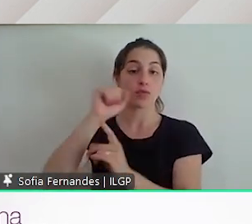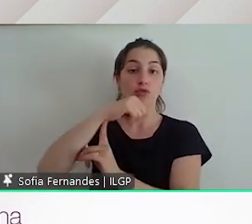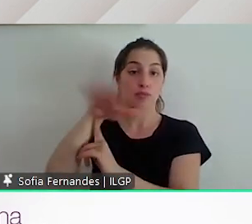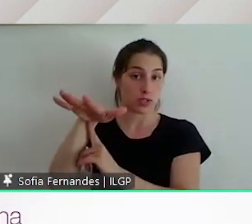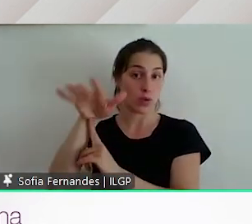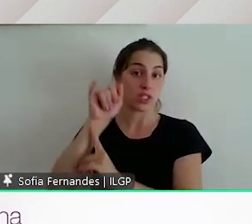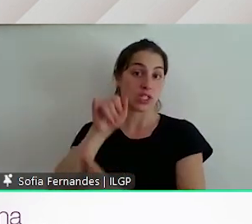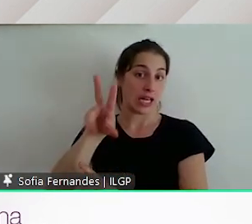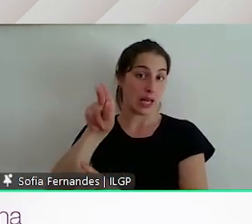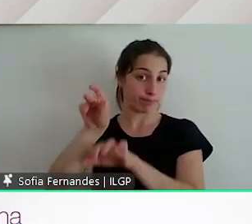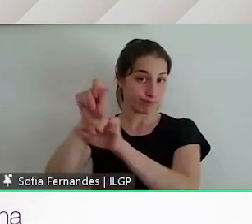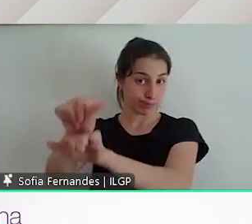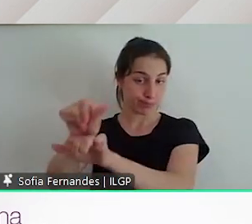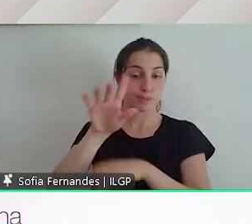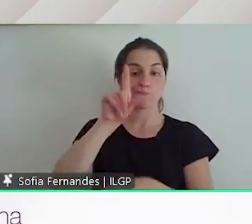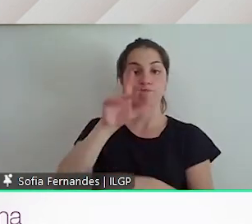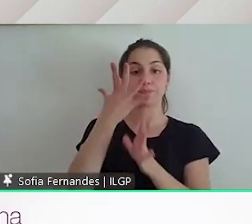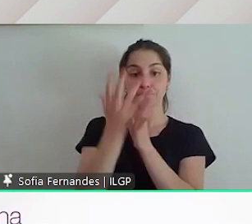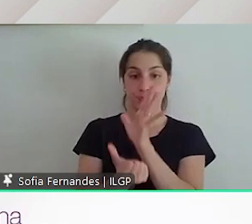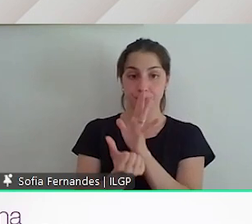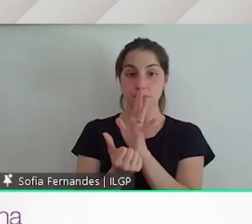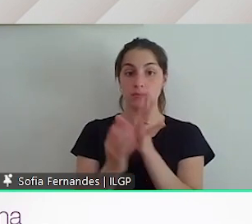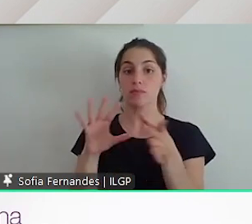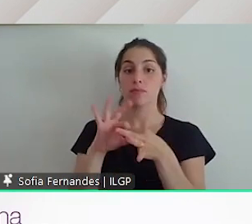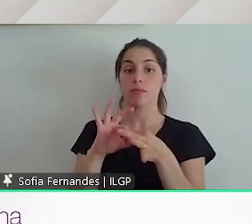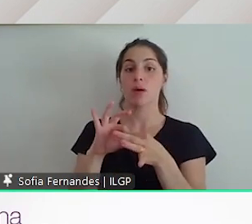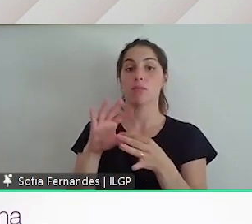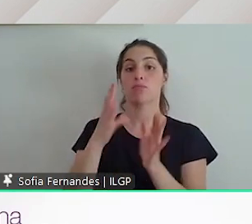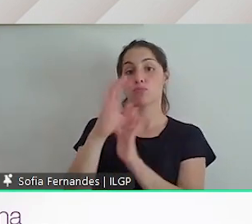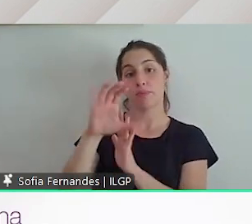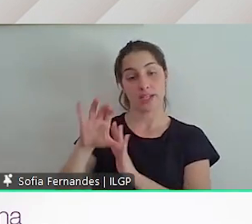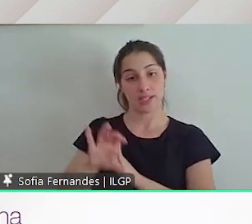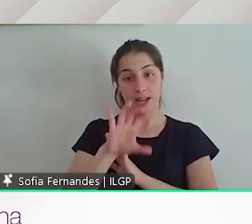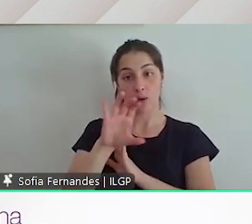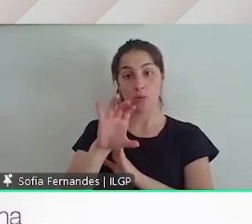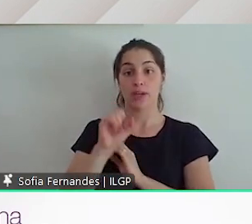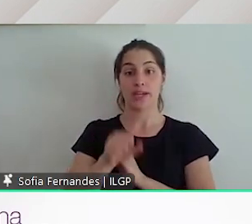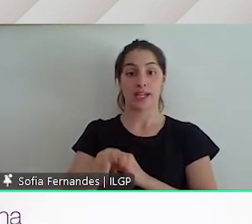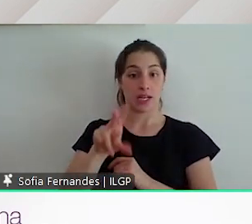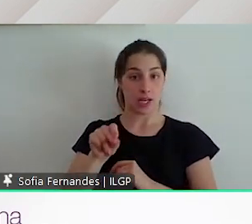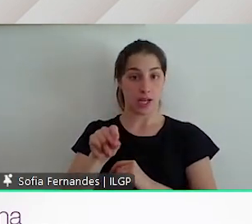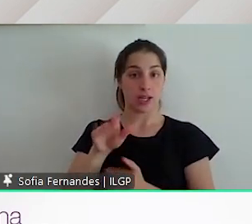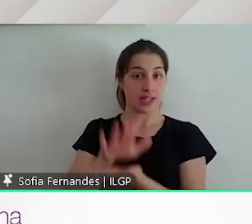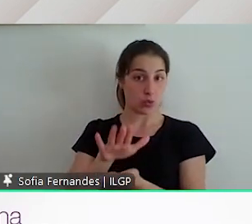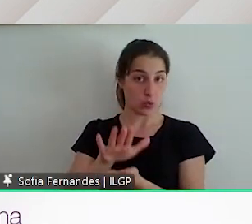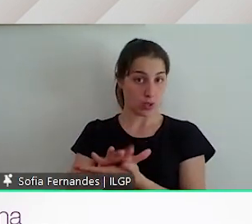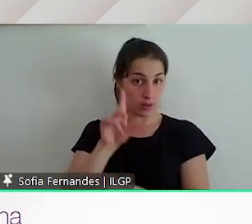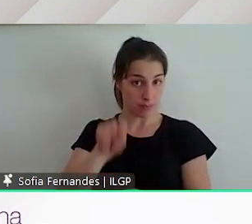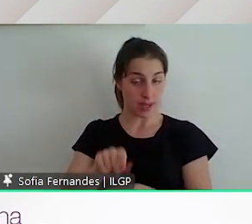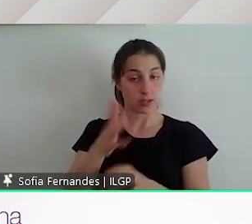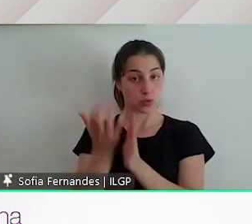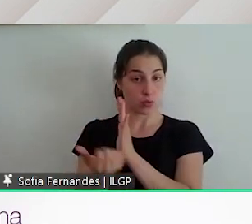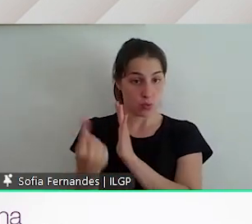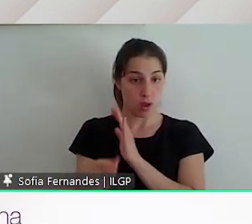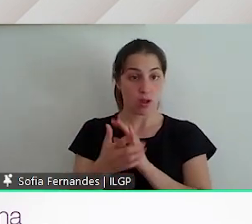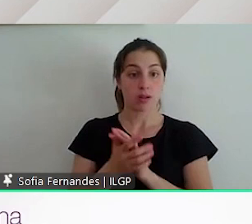INA e também desconto de 10% na aquisição de publicações da INA Editora. Depois há aqui uma secção